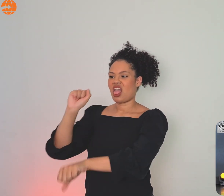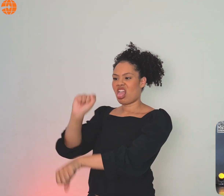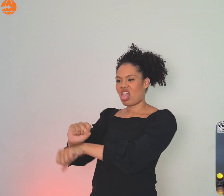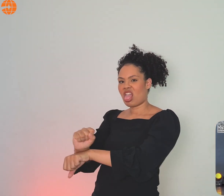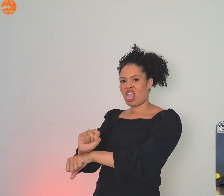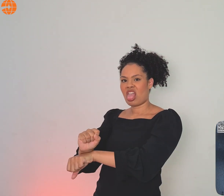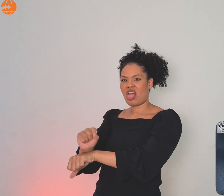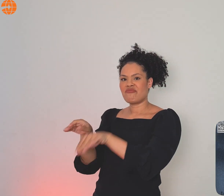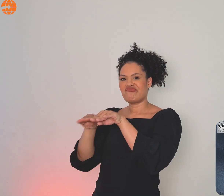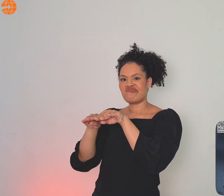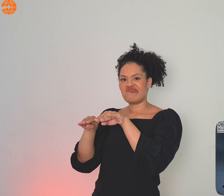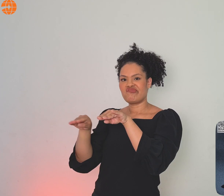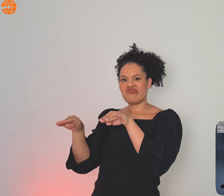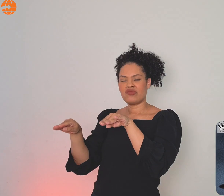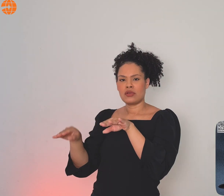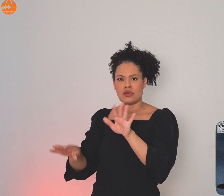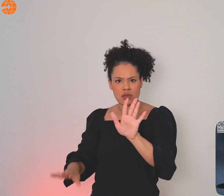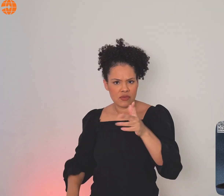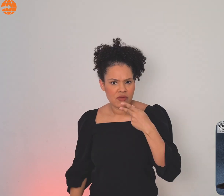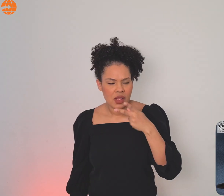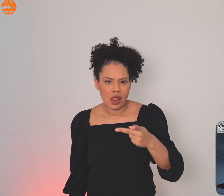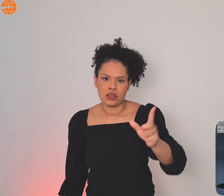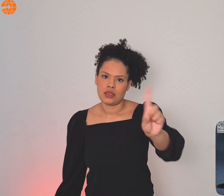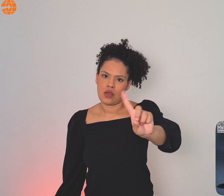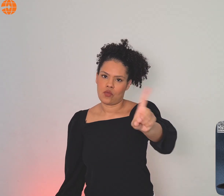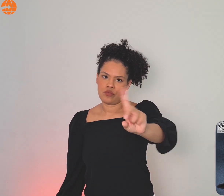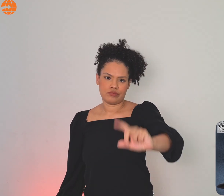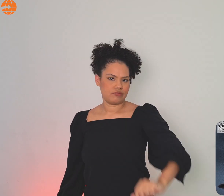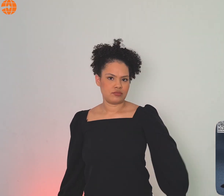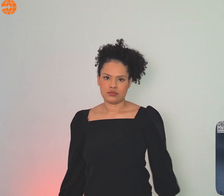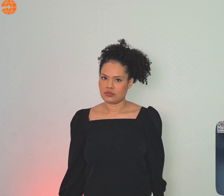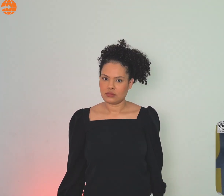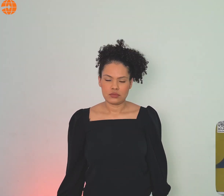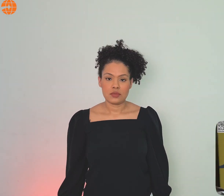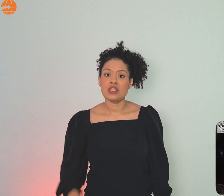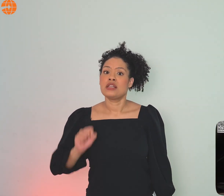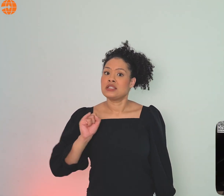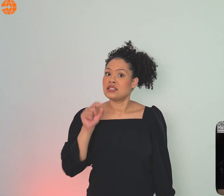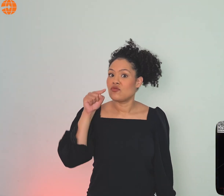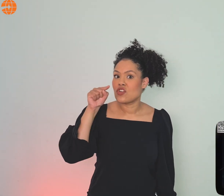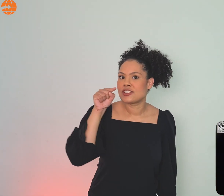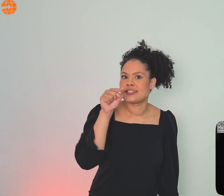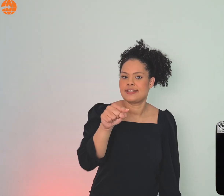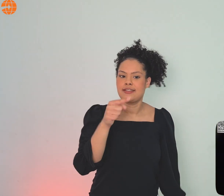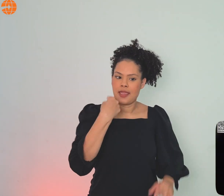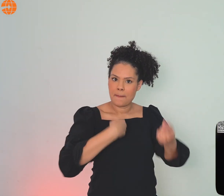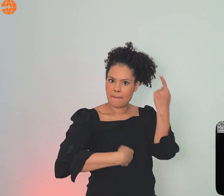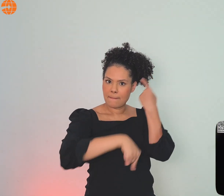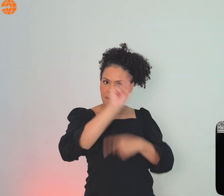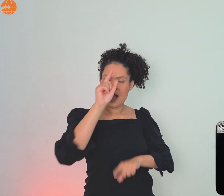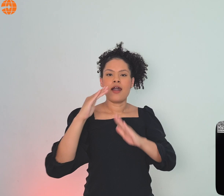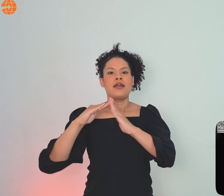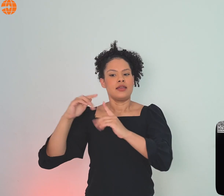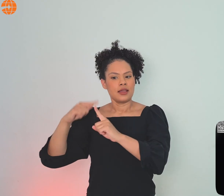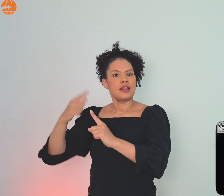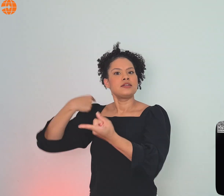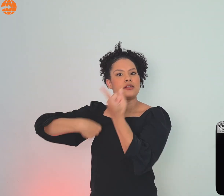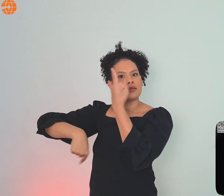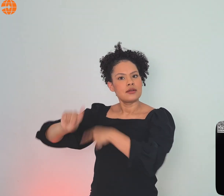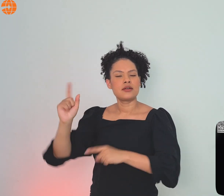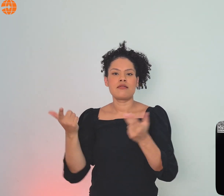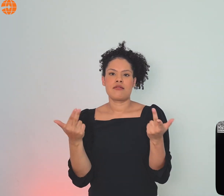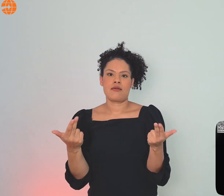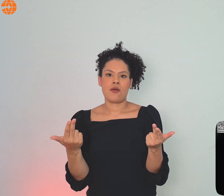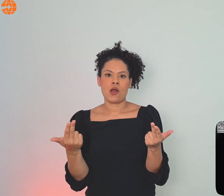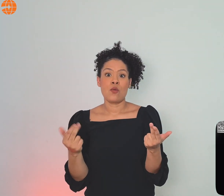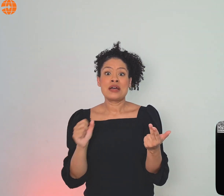Quando você avança, a igreja tem que ir junto. E quando a igreja avança, você tem que ir junto, porque você é